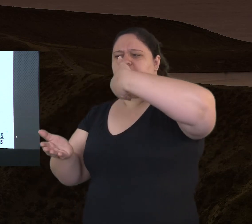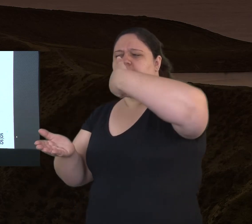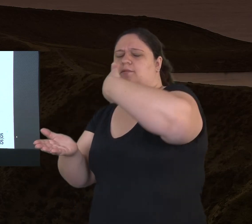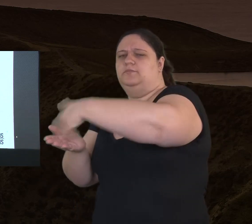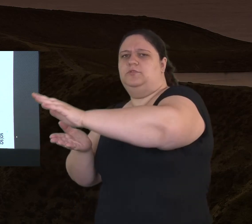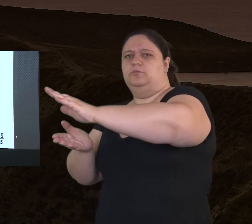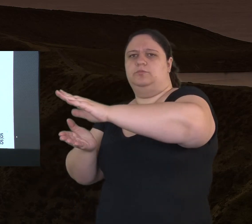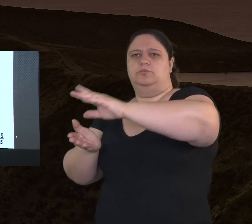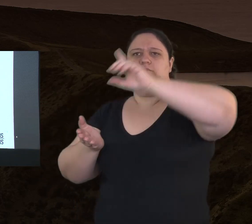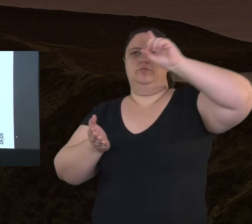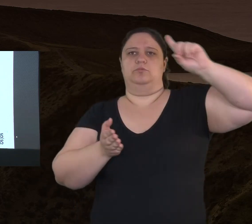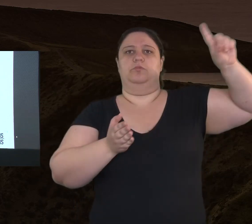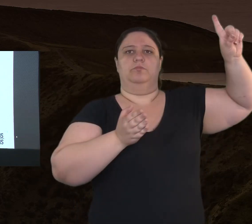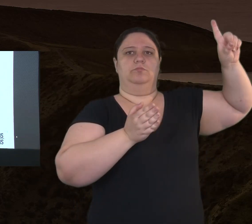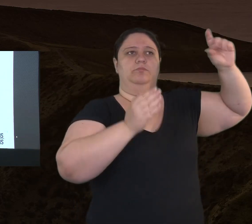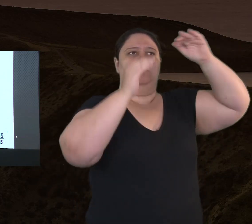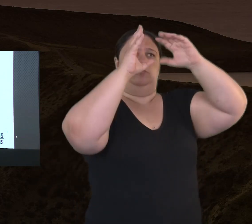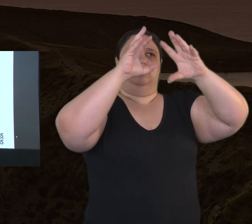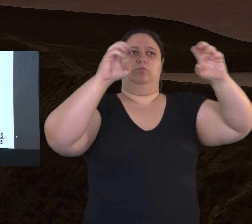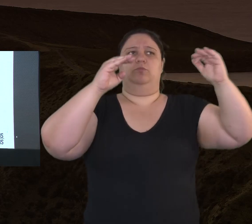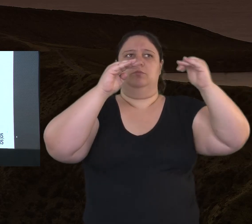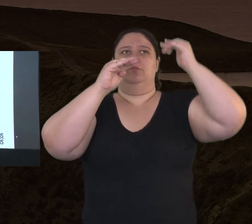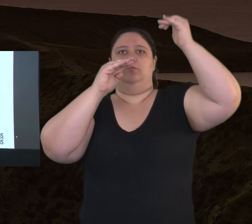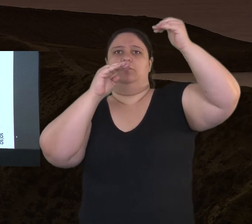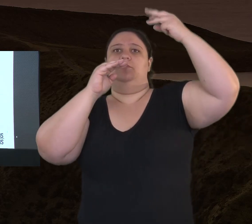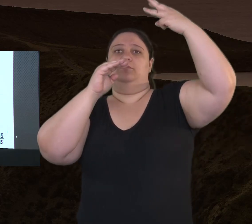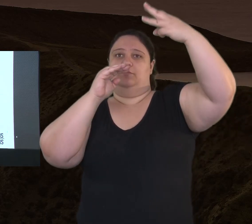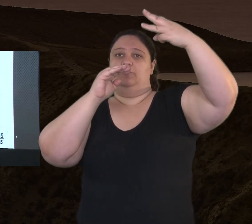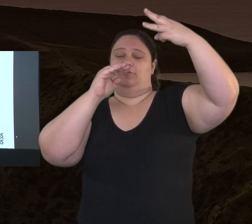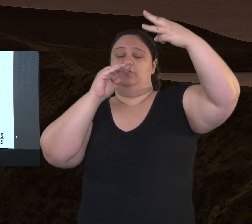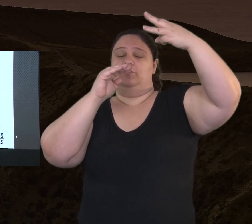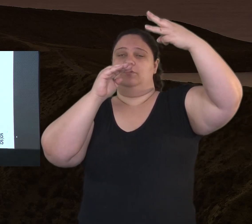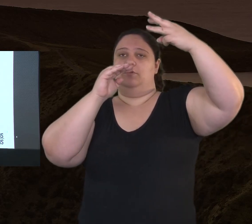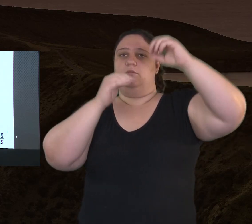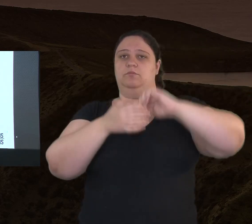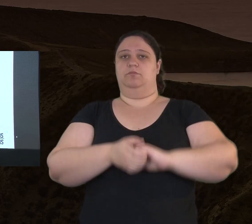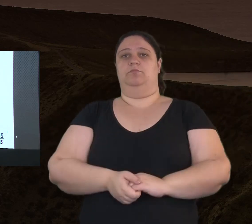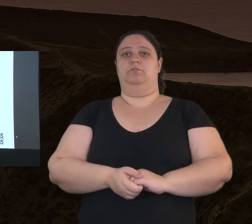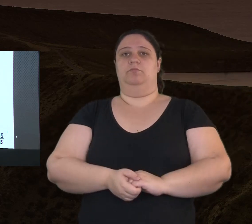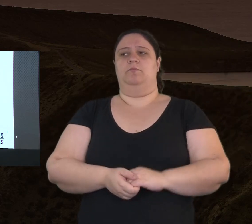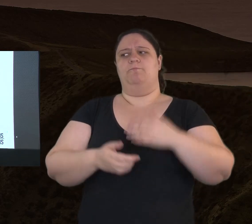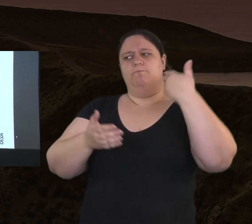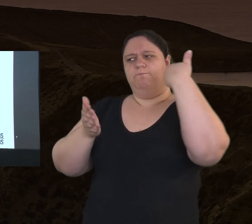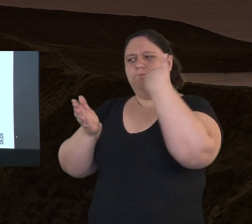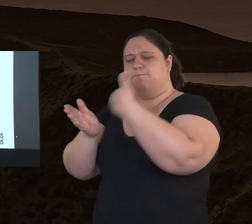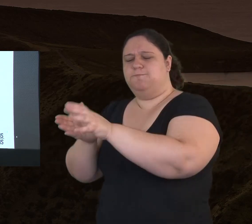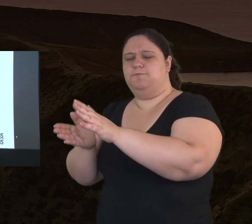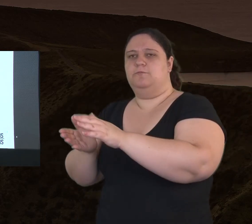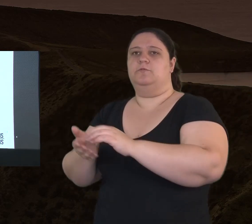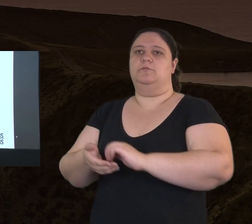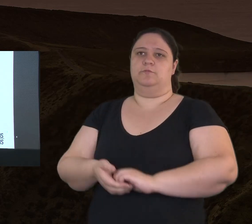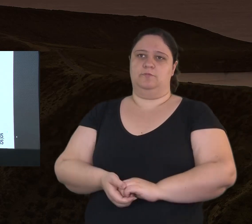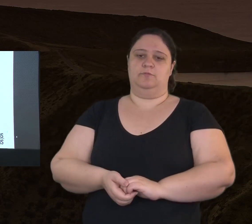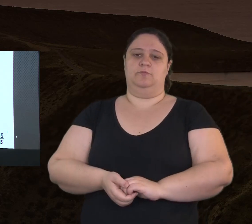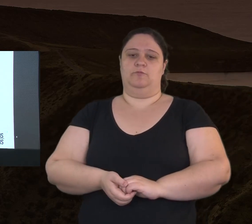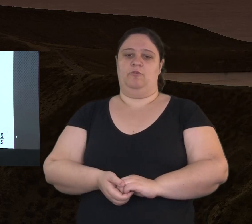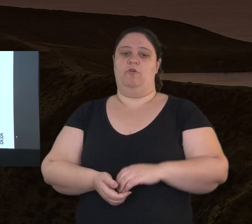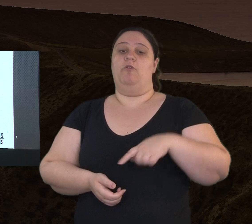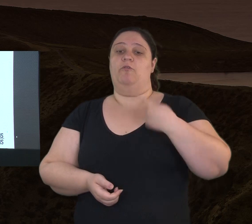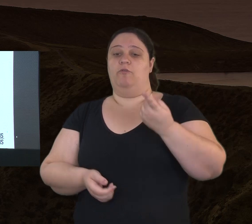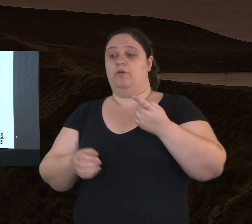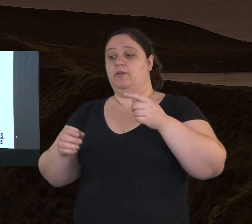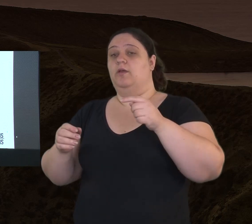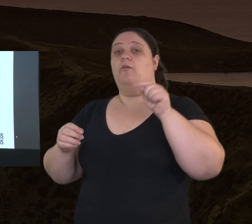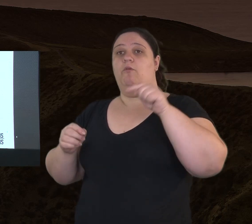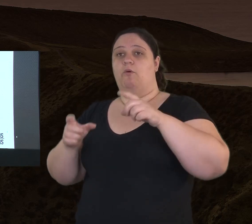da esfera onde está o trono de Deus, onde está o Monte Santo de Deus, ele foi lançado para essa